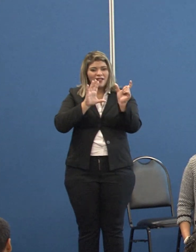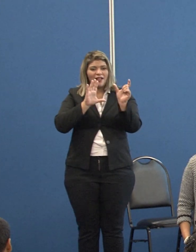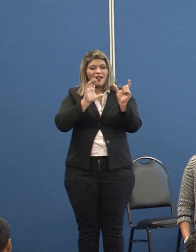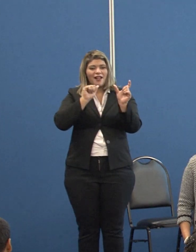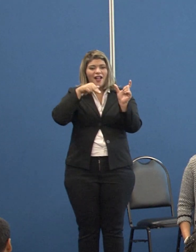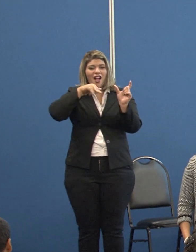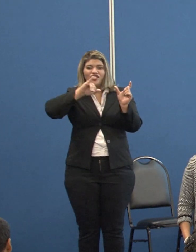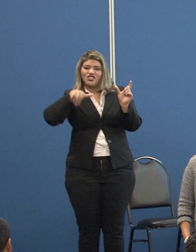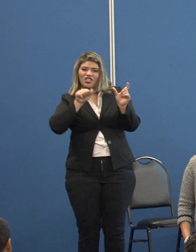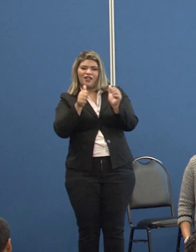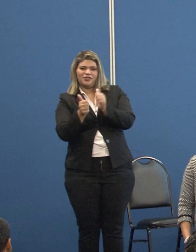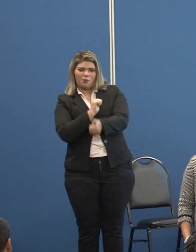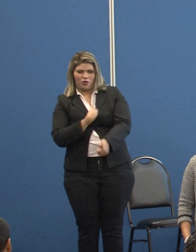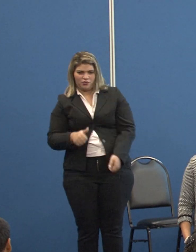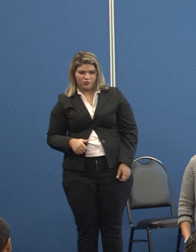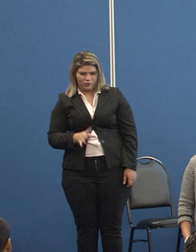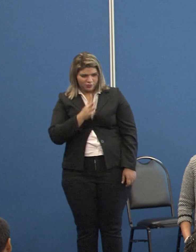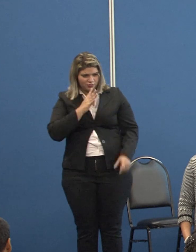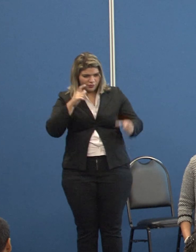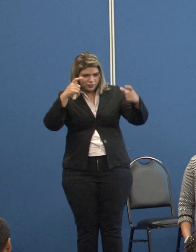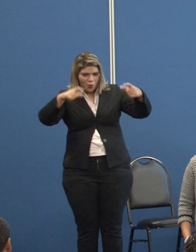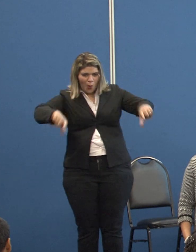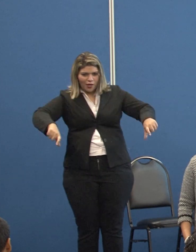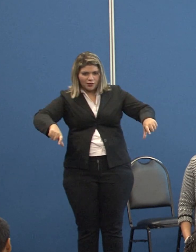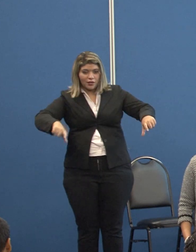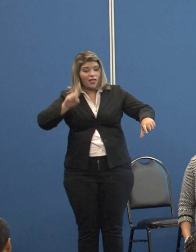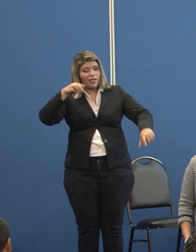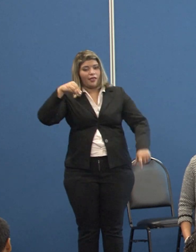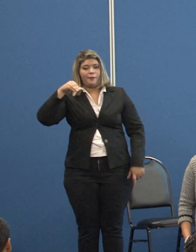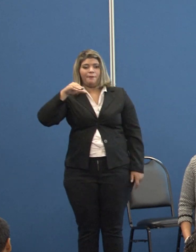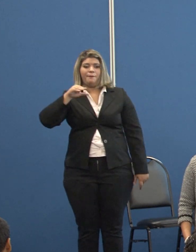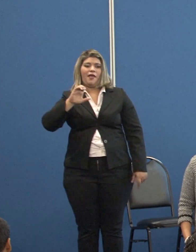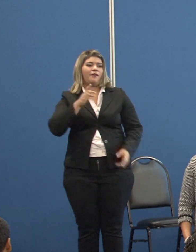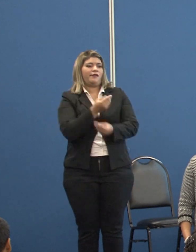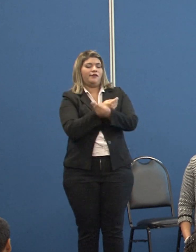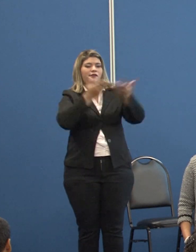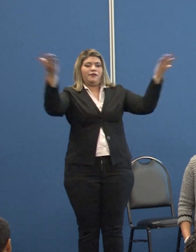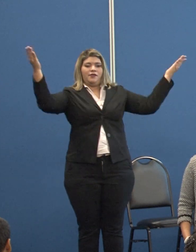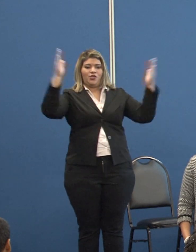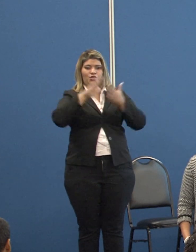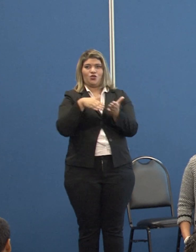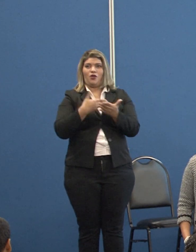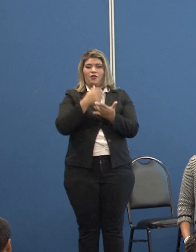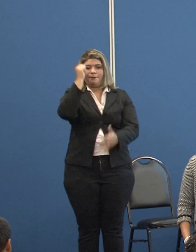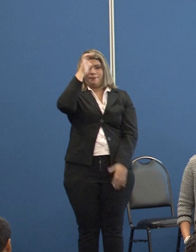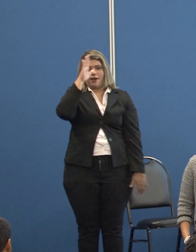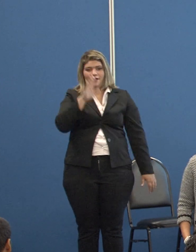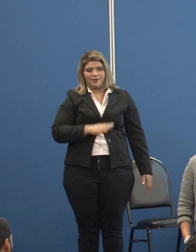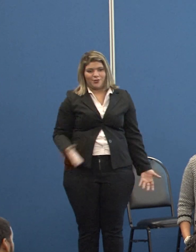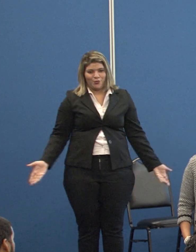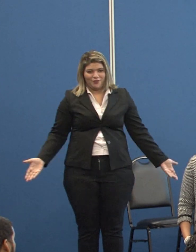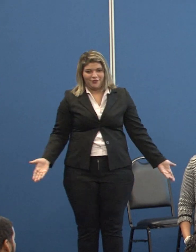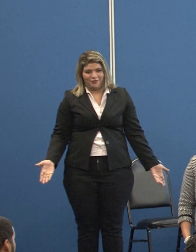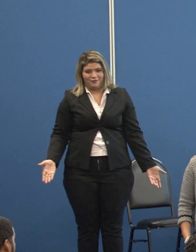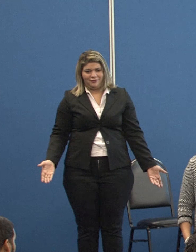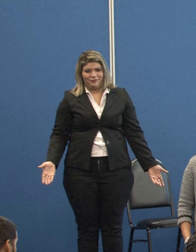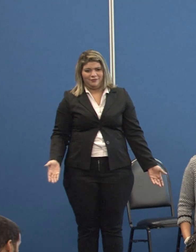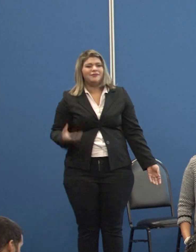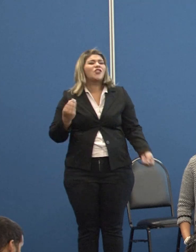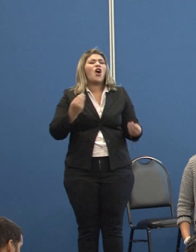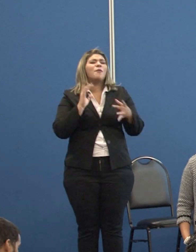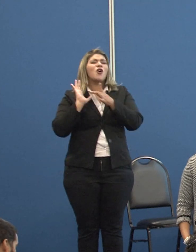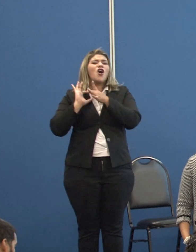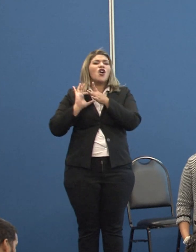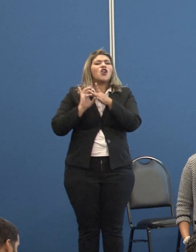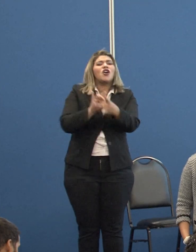aquilo, eu sei o que é esportes, né? E trabalhar muito com a questão do que o contexto me diz. Como